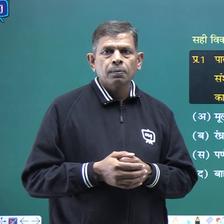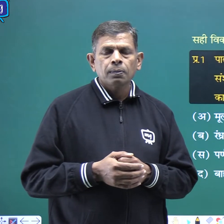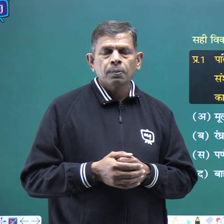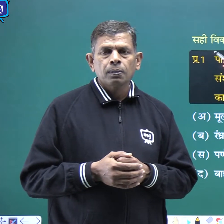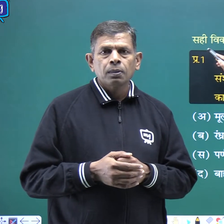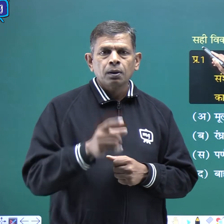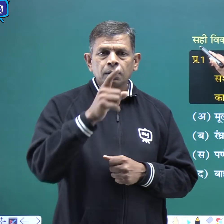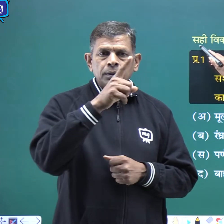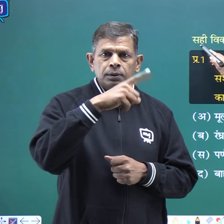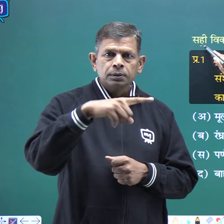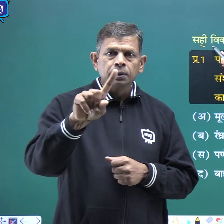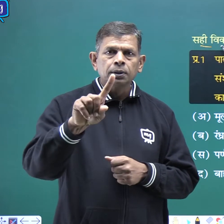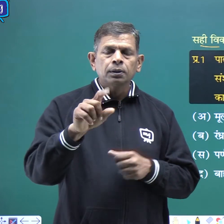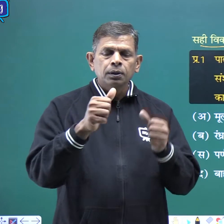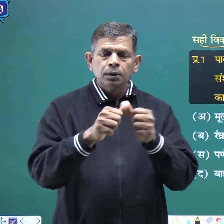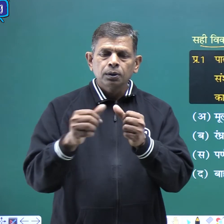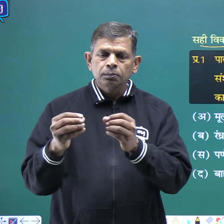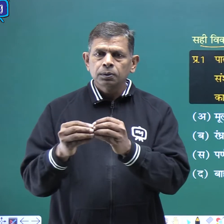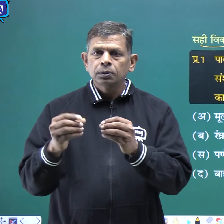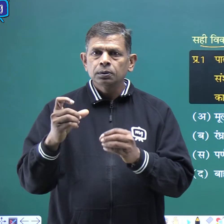सही विकल्प का